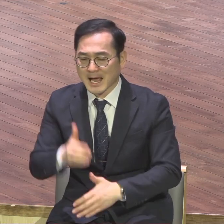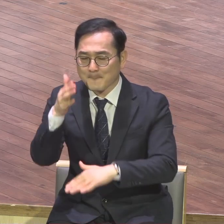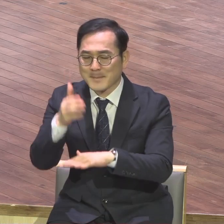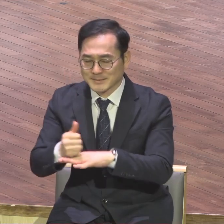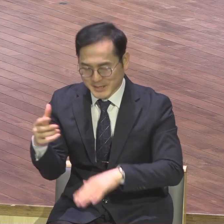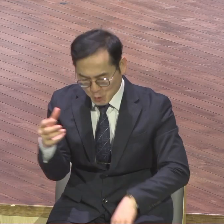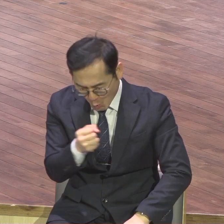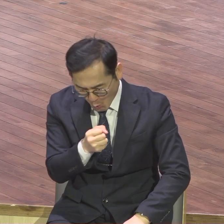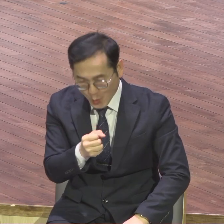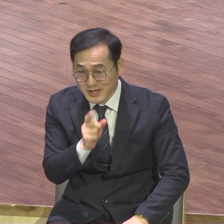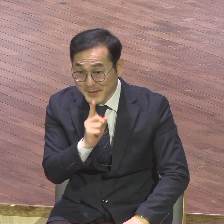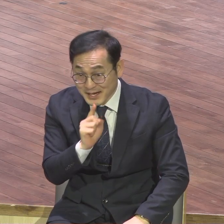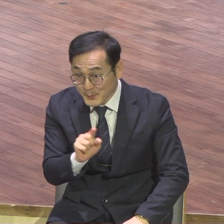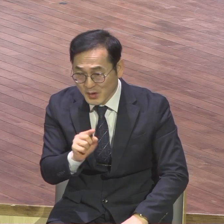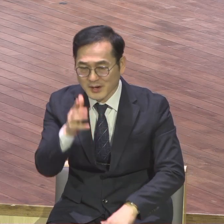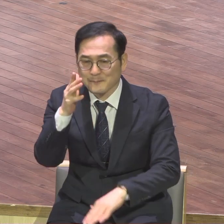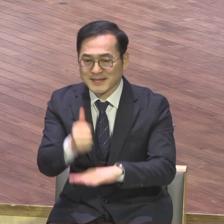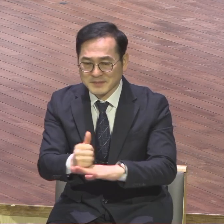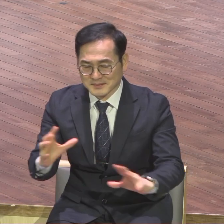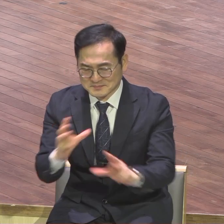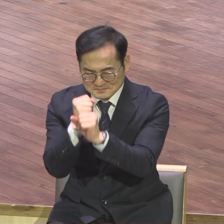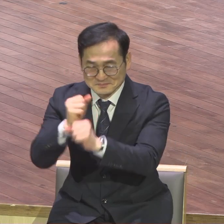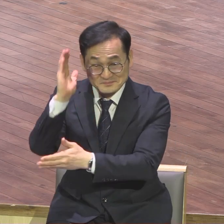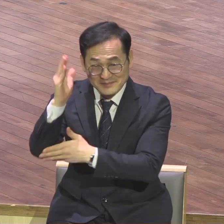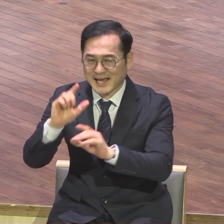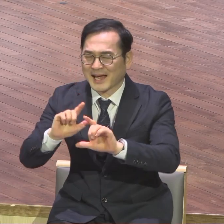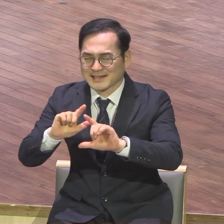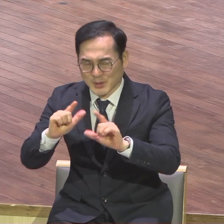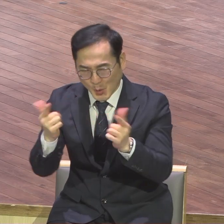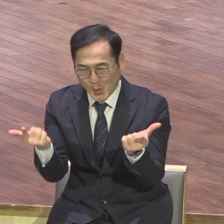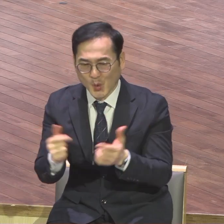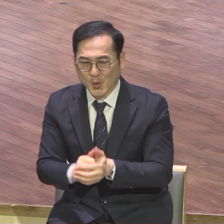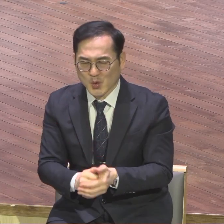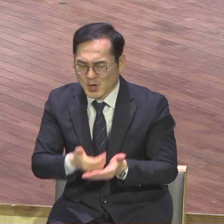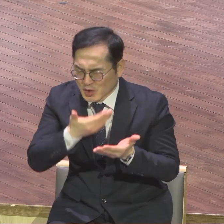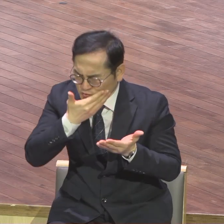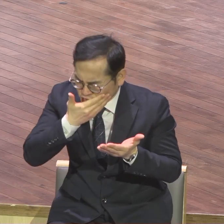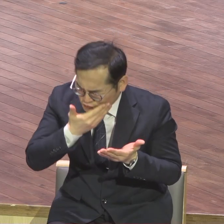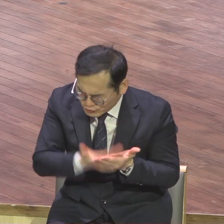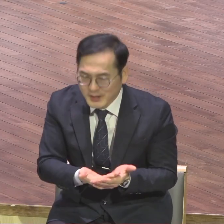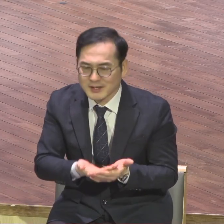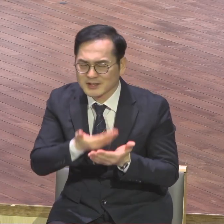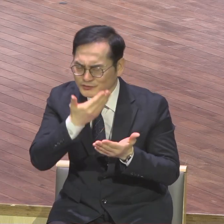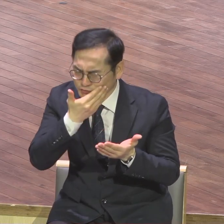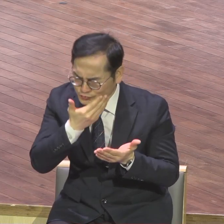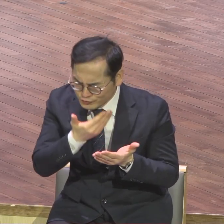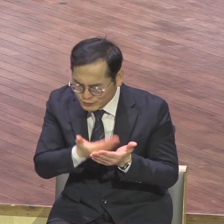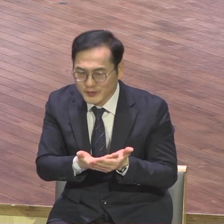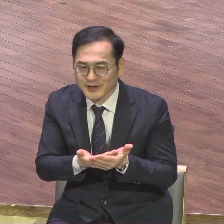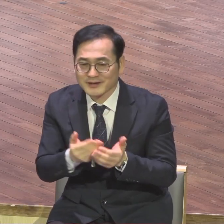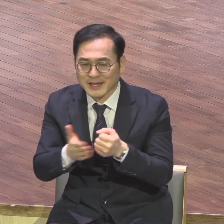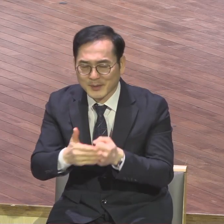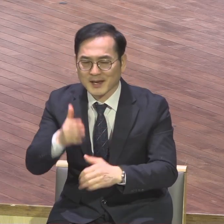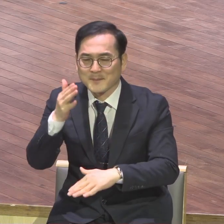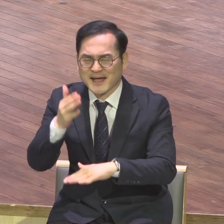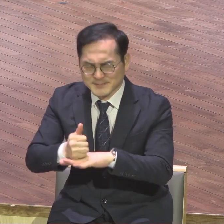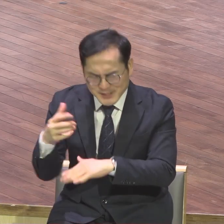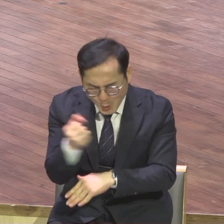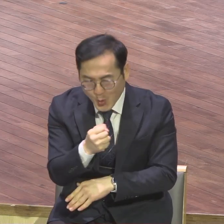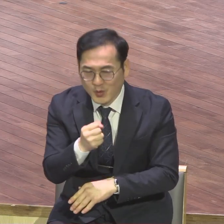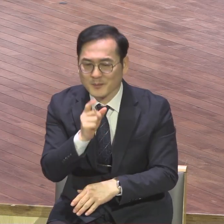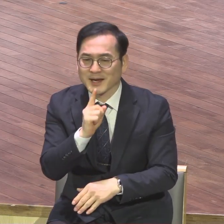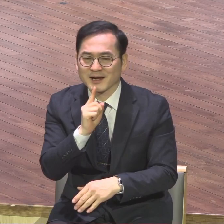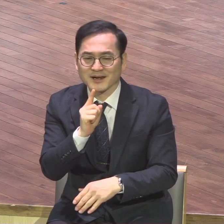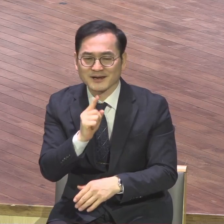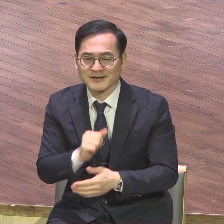끝으로라는 표현은 뭐냐? 결론이 아니라 아주 중요한 강조예요. 아주 중요한 내용을